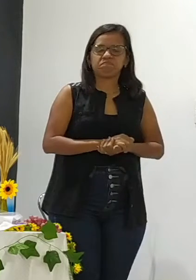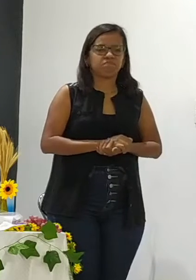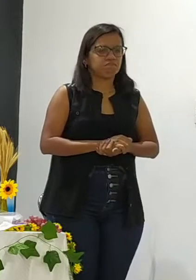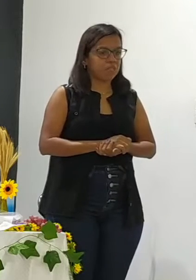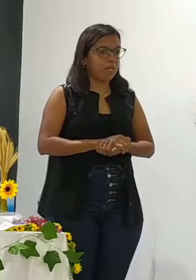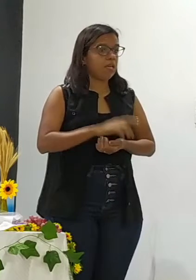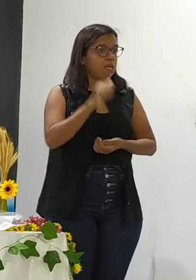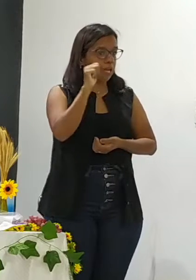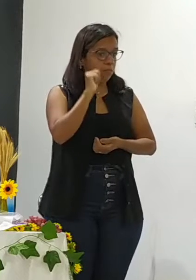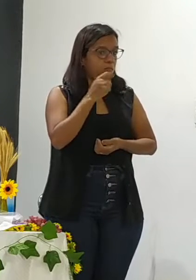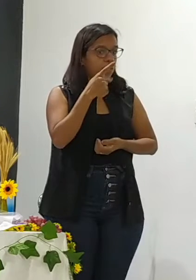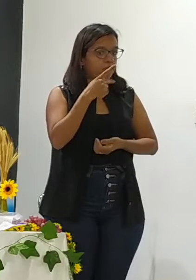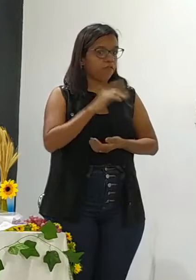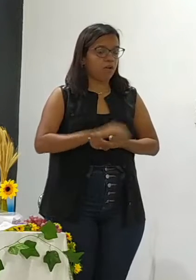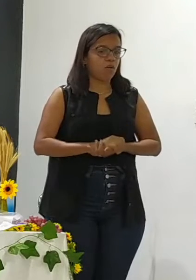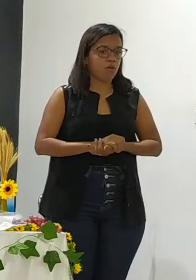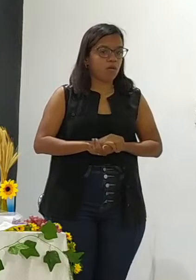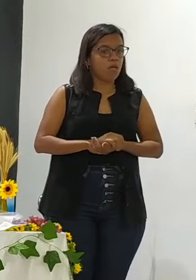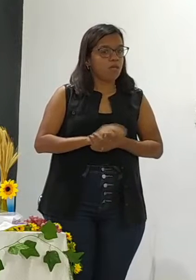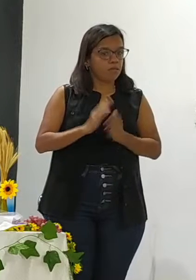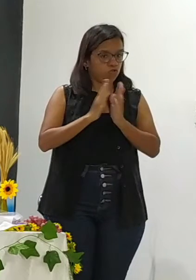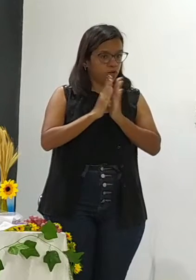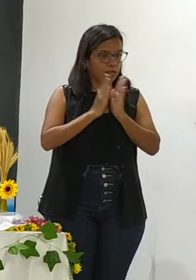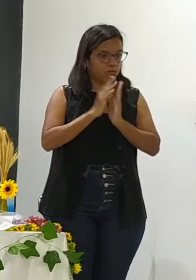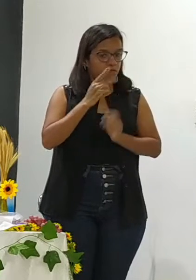E ela falou assim: eu te via com o diabo.